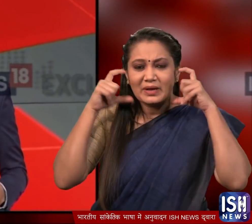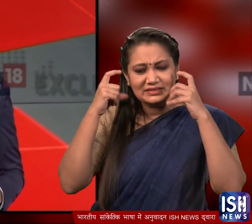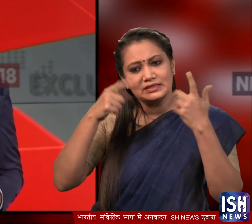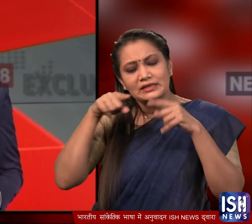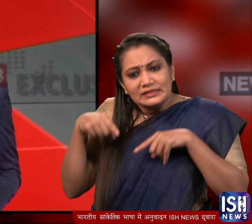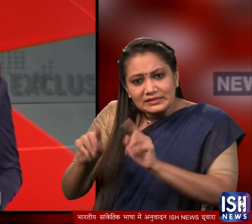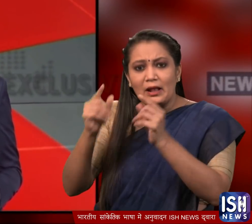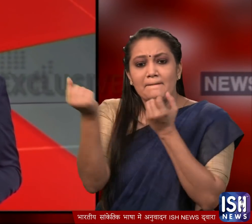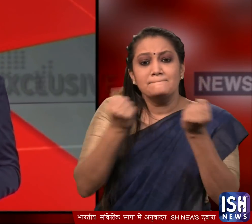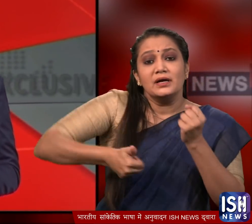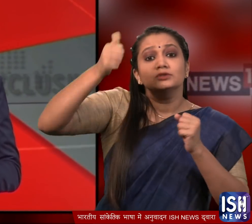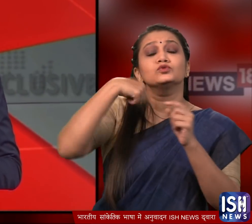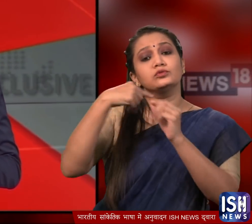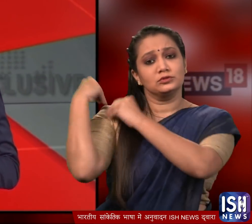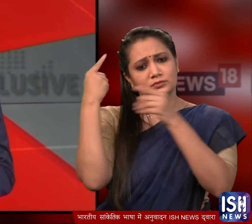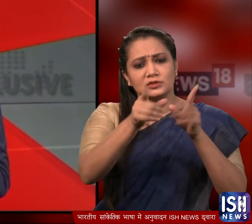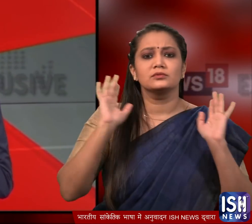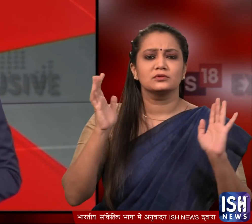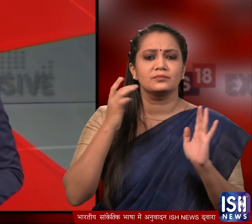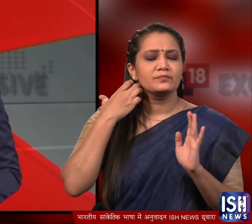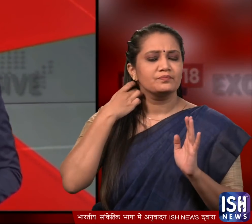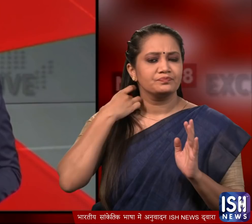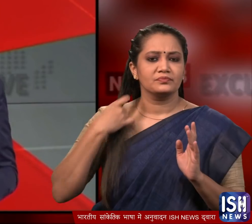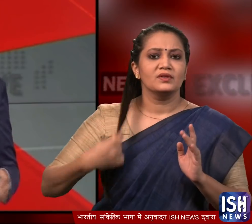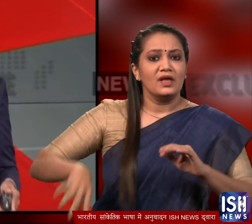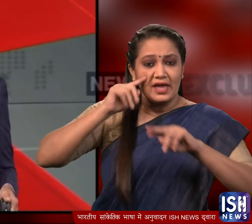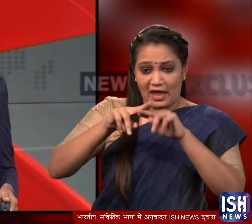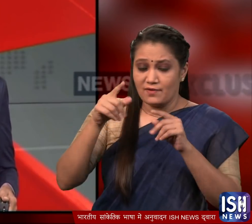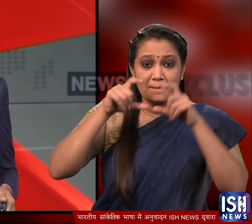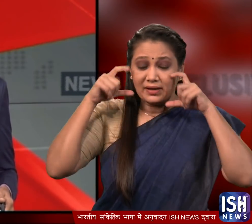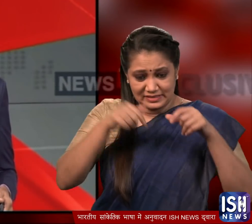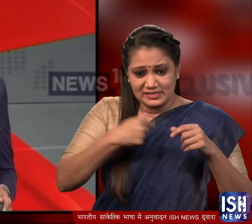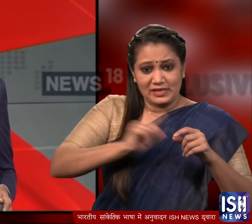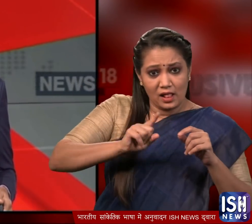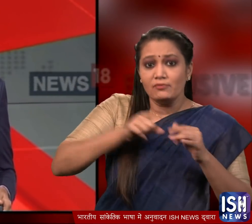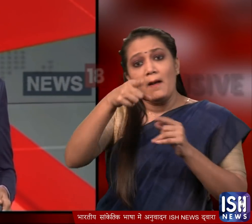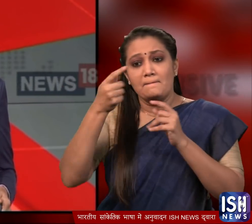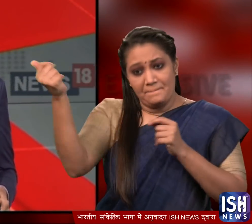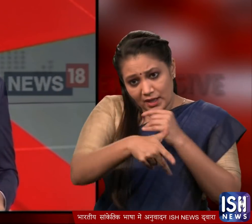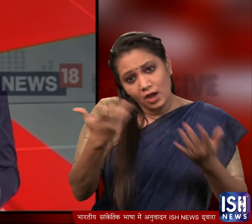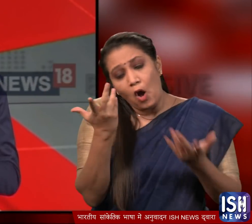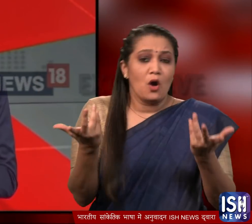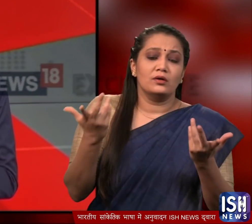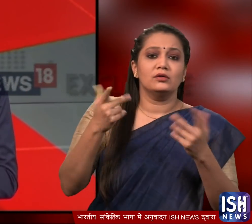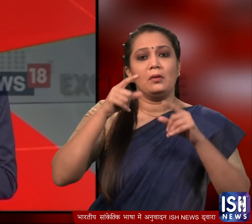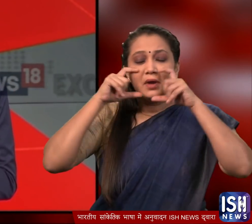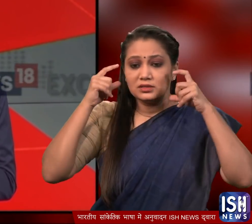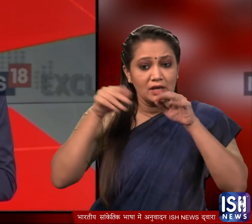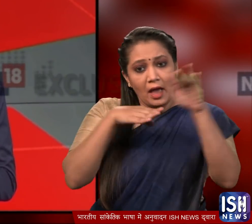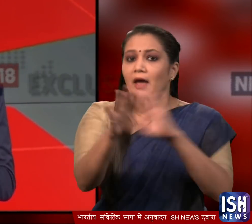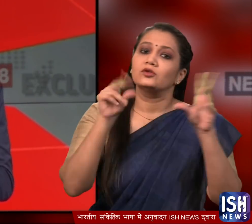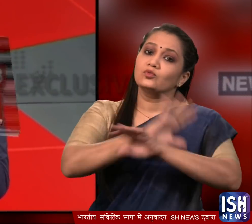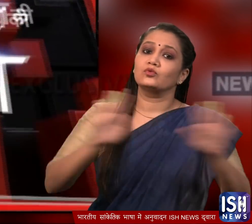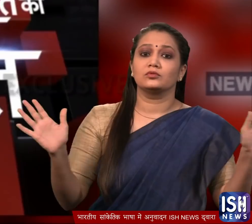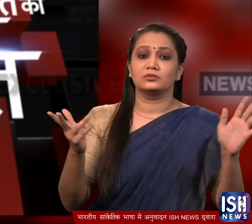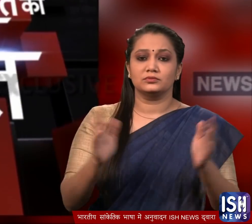को मास्क लगाने की जिम्मेदारी बसों के मालिकों के हवाले कर दी। अब या तो बस मालिक हमारी मनमानी की सजा भुगतेंगे या फिर हम लोगों को बिना मास्क लगाए